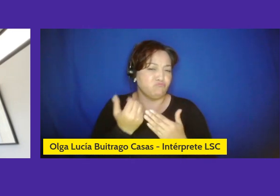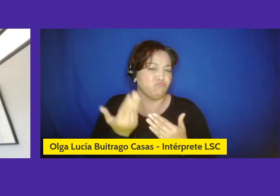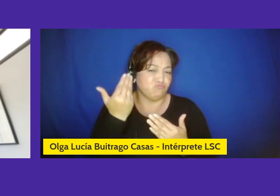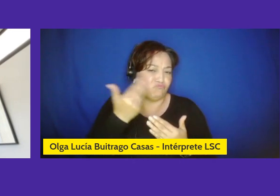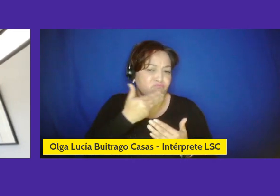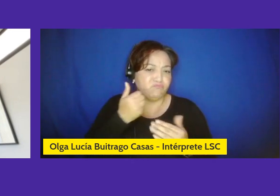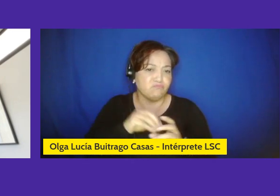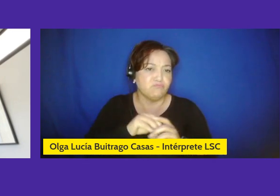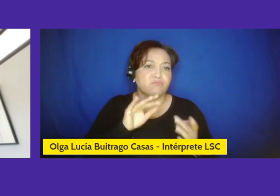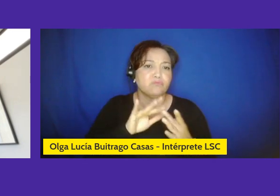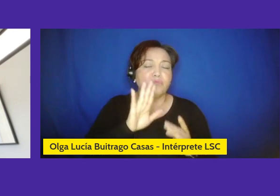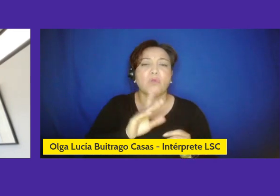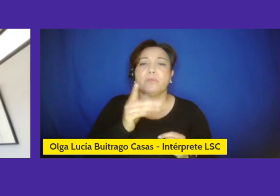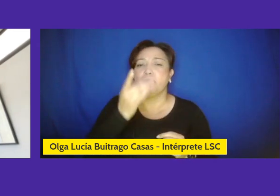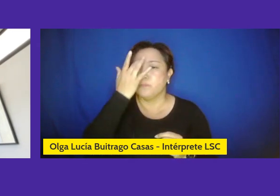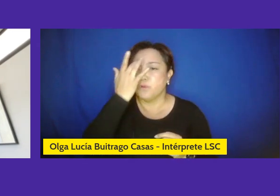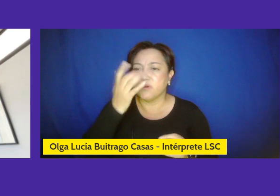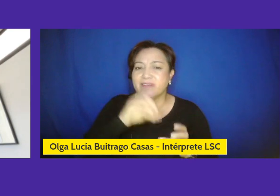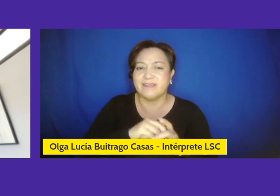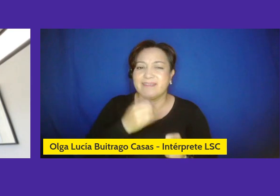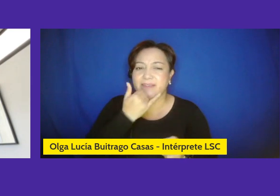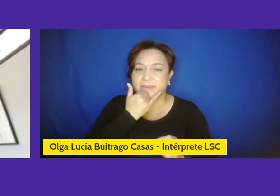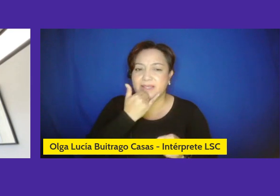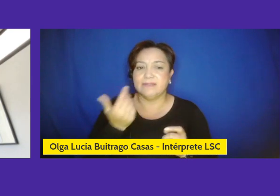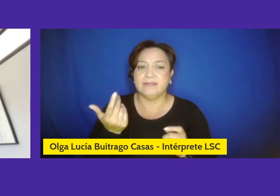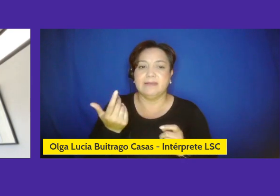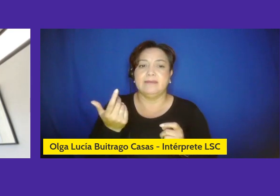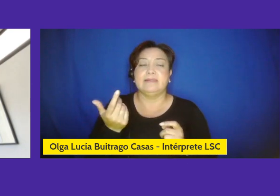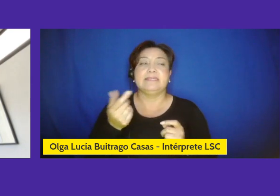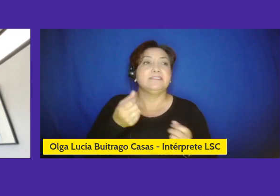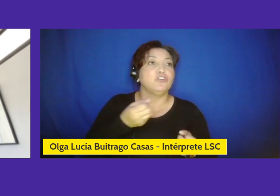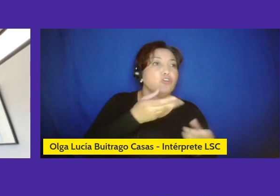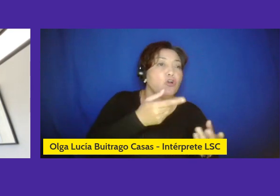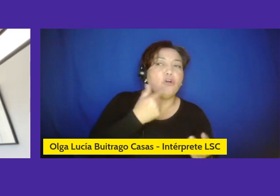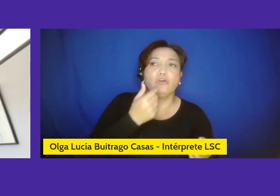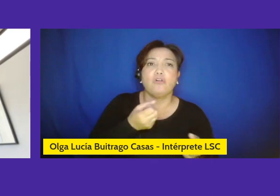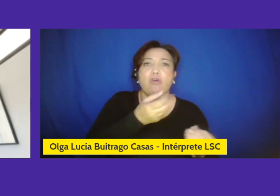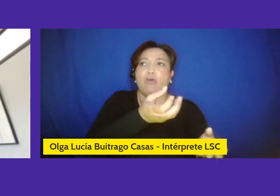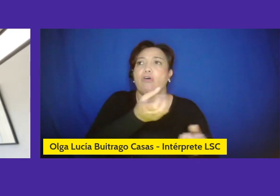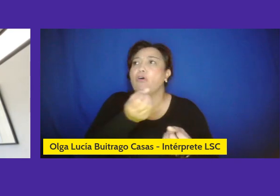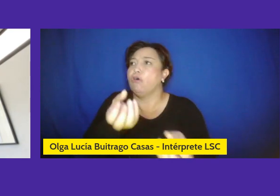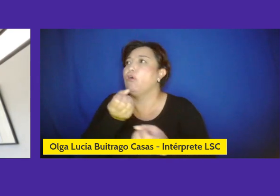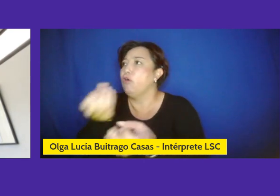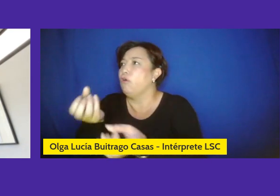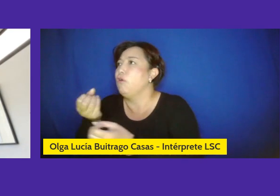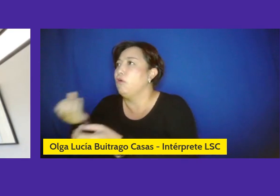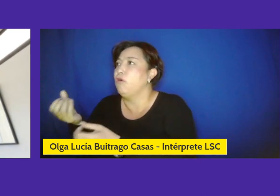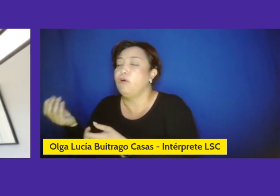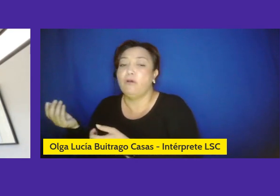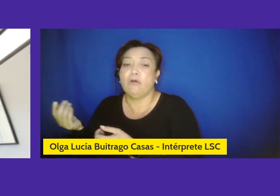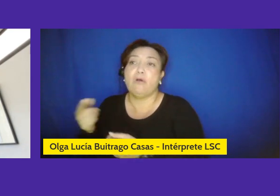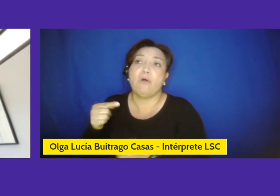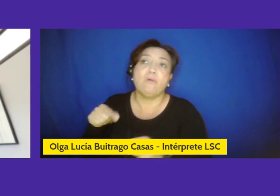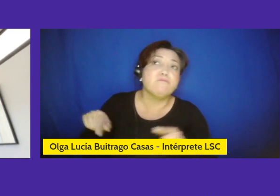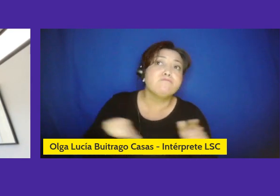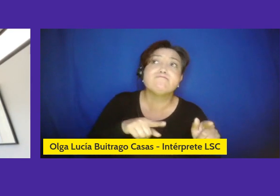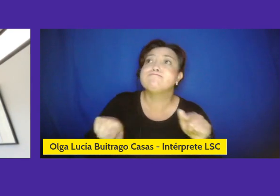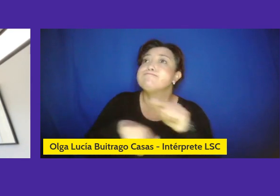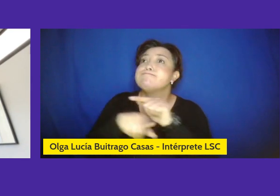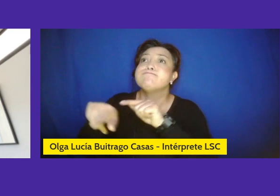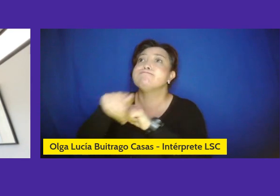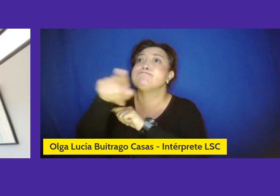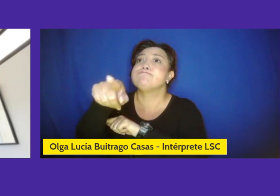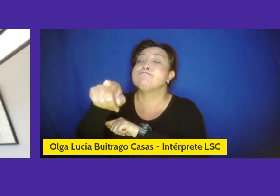porque hay veces que pasa que vos decís, bueno, se lo doy a uno, se lo doy a otro, y después llega a un cliente por 2 distribuidoras